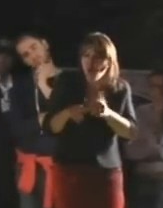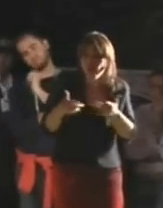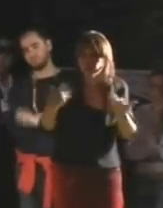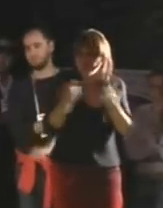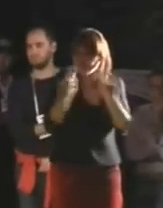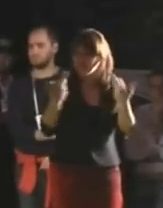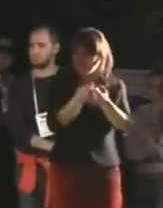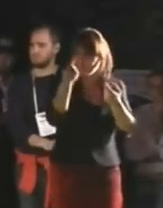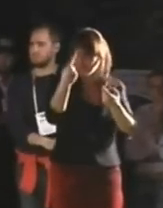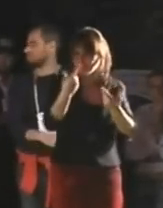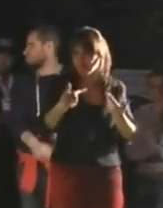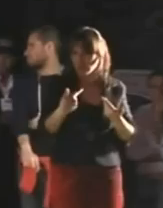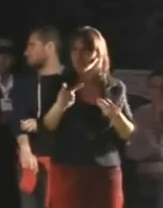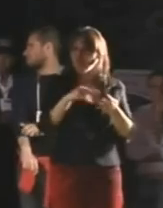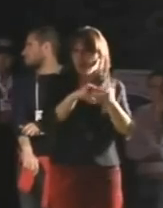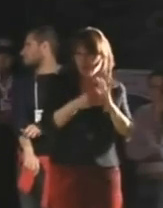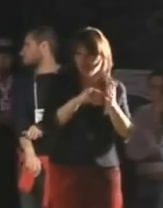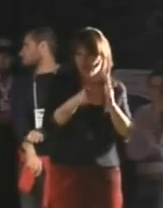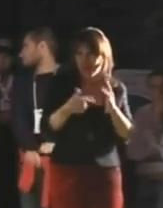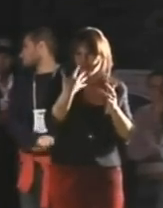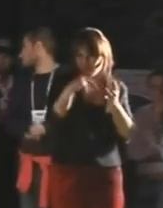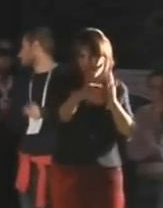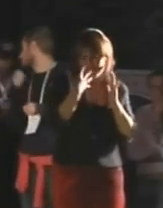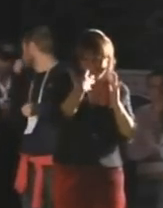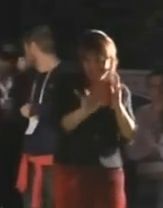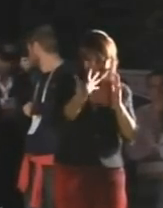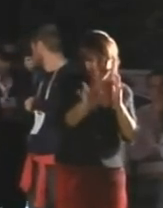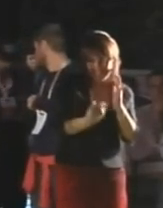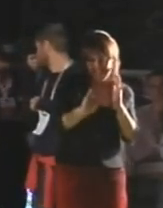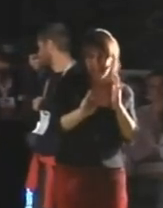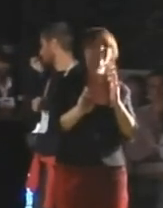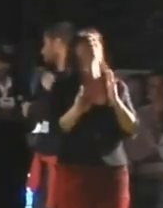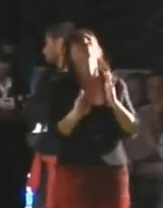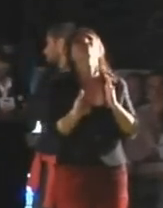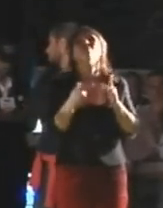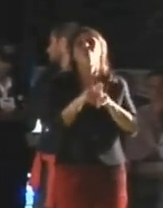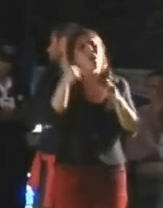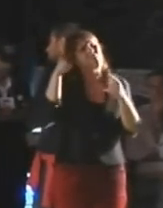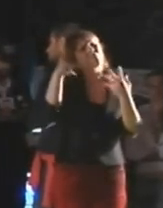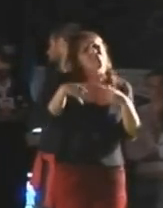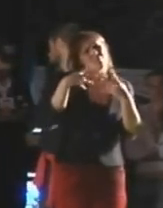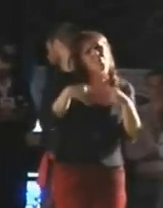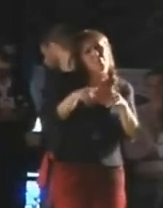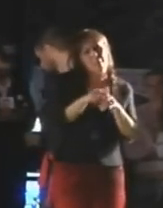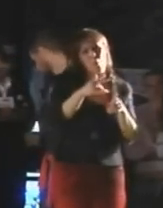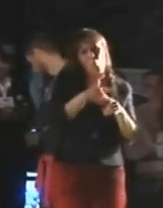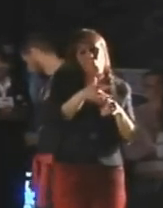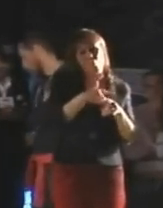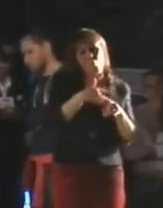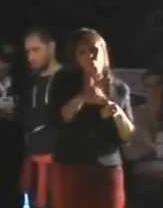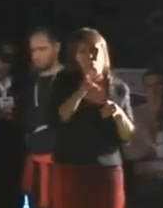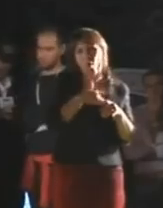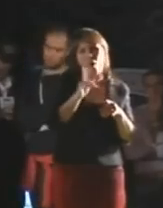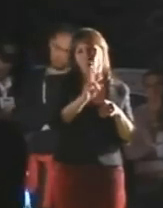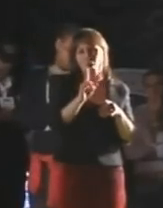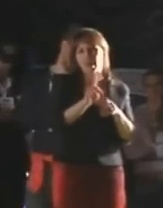Allora, questi sono problemi molto seri, ma bisogna affrontarli con razionalità, senza molto cuore, ma anche senza cattiveria,